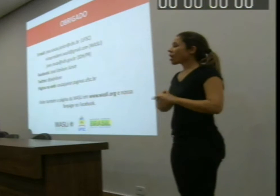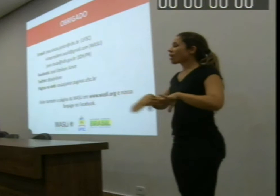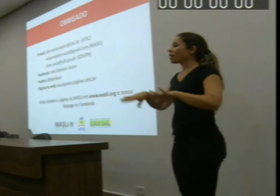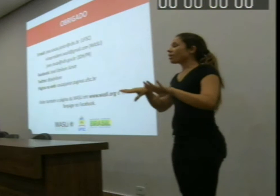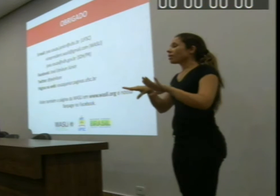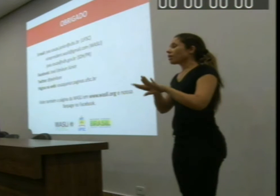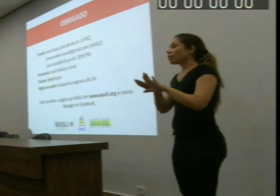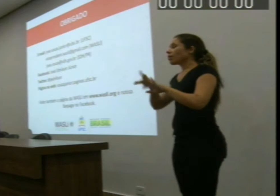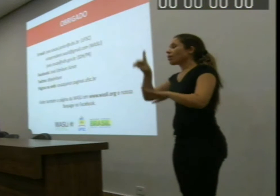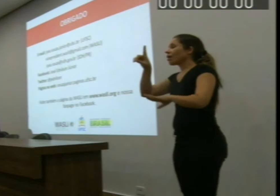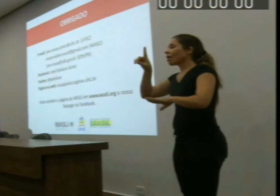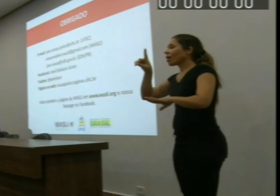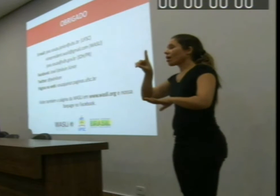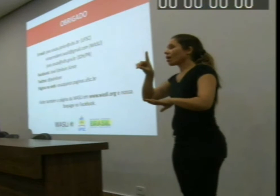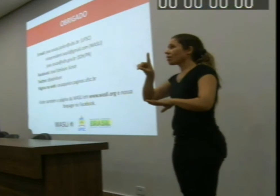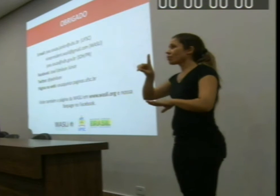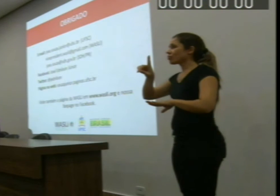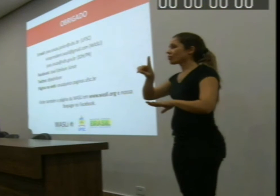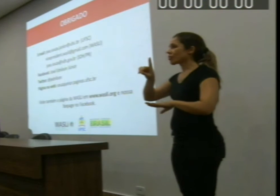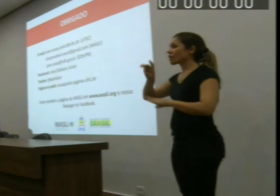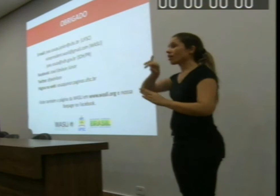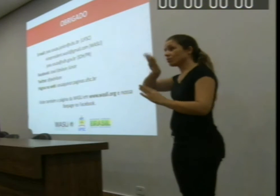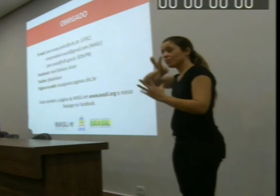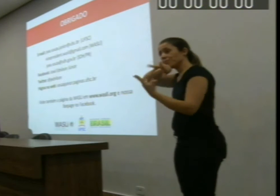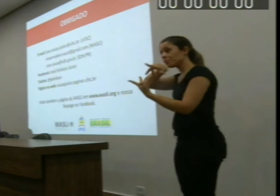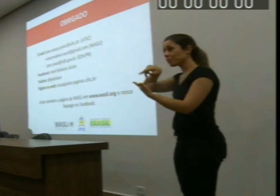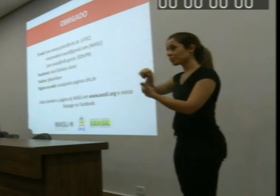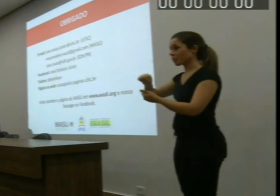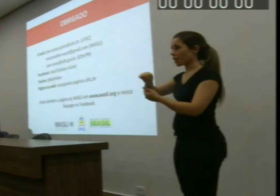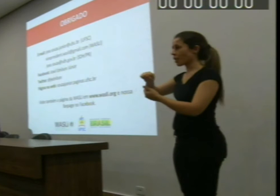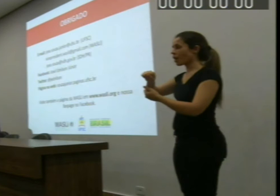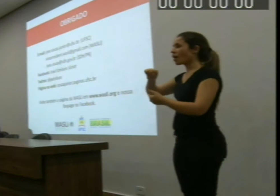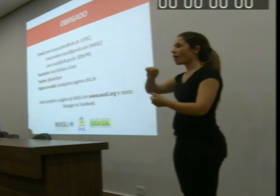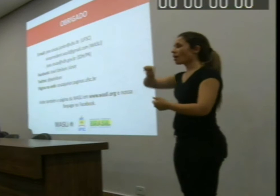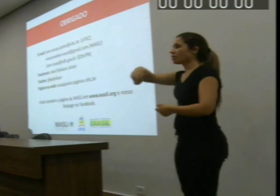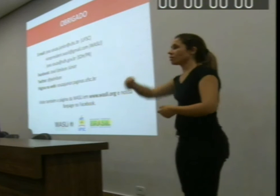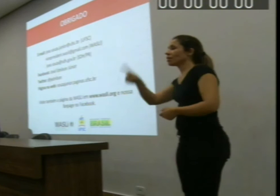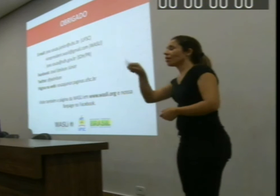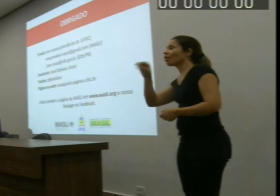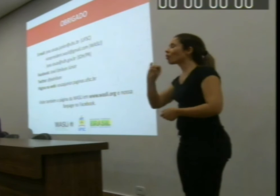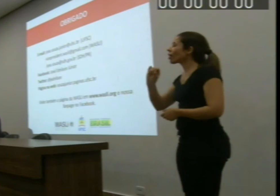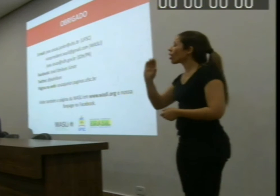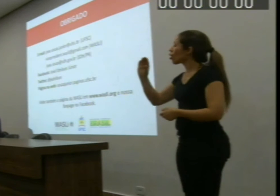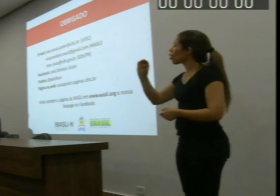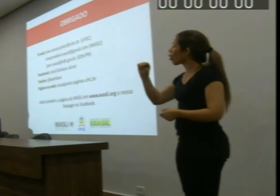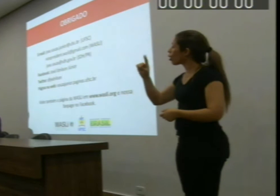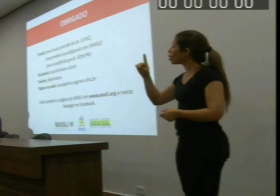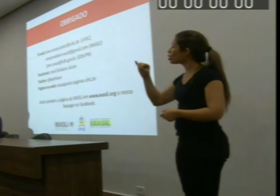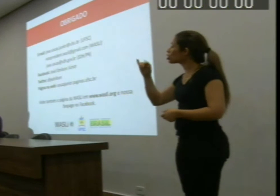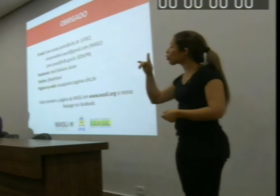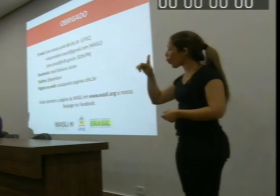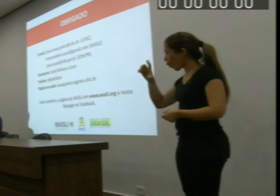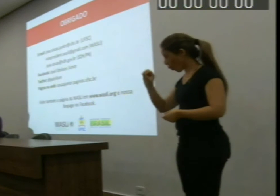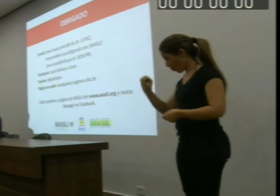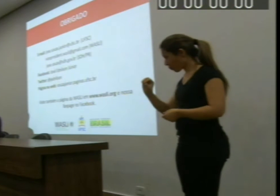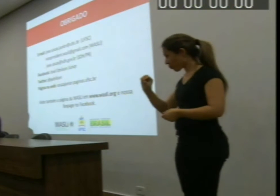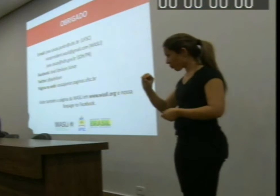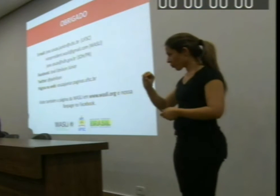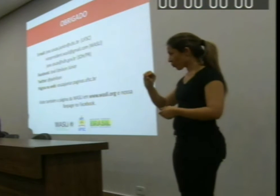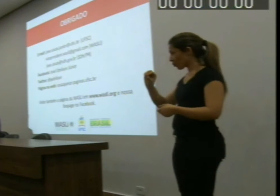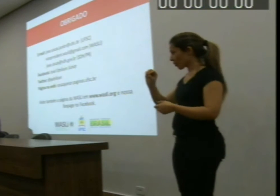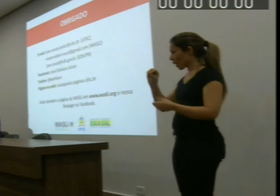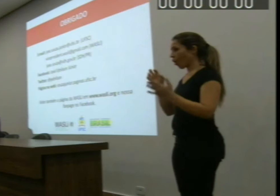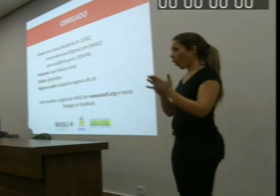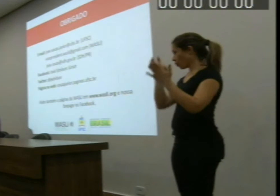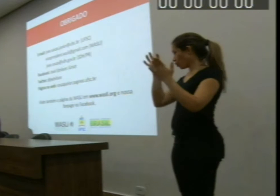criado pela federação mundial de surdos para ser um mecanismo de comunicação mútua entre usuári de línguas de sinais em